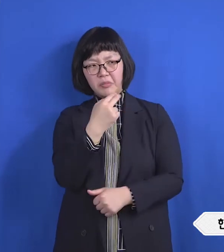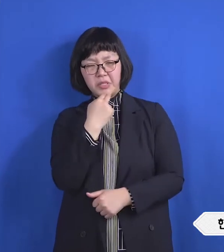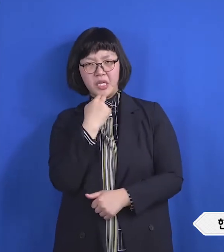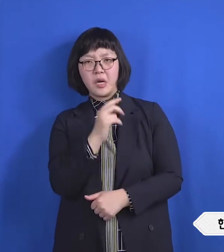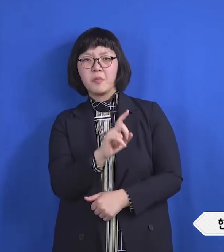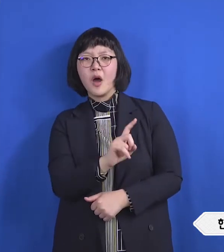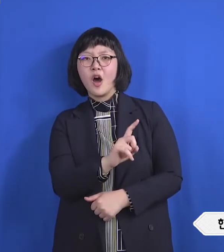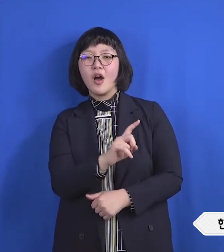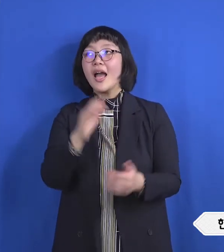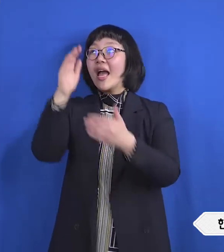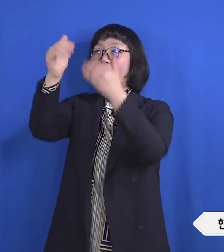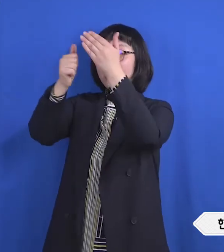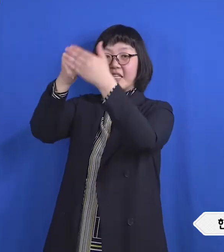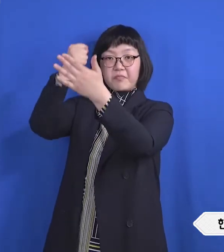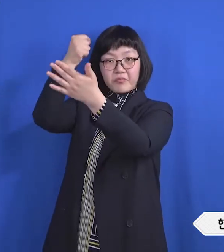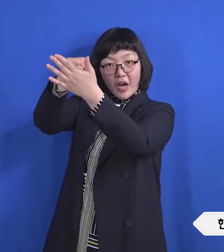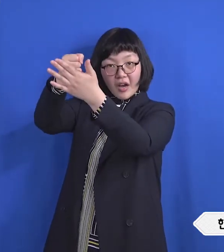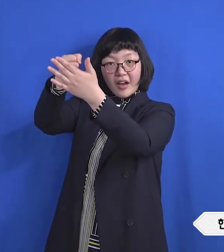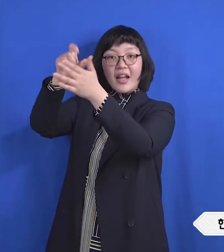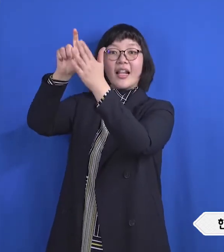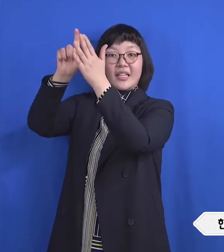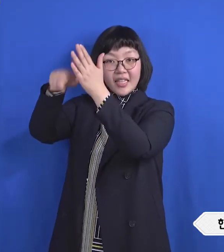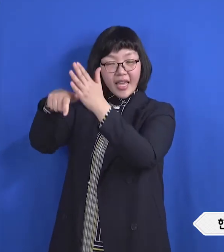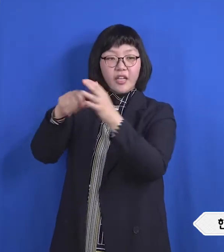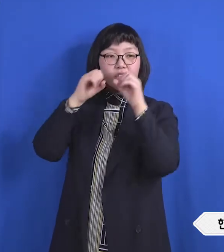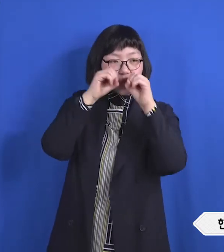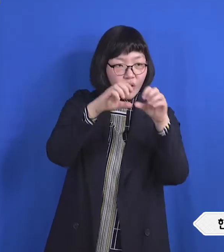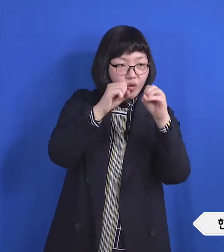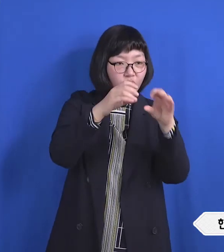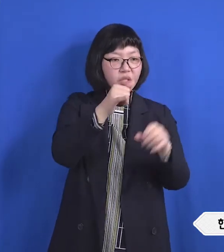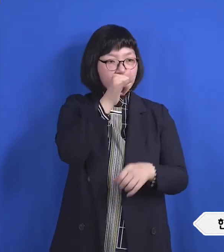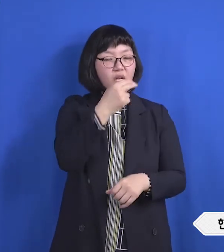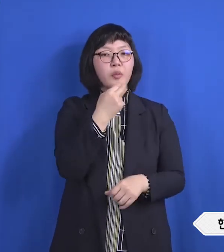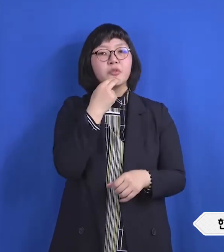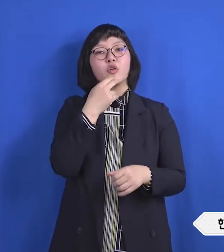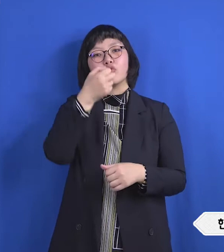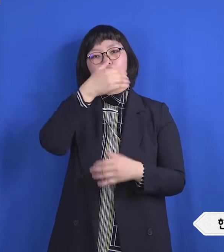하나님이 예정하는 데 있어서 결정적인 요소이기 때문에 그렇습니다.